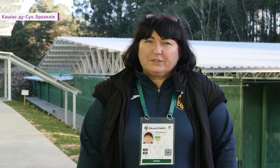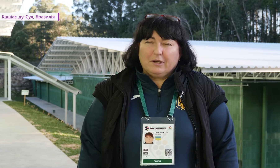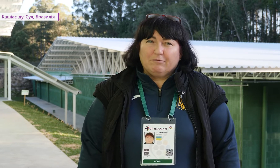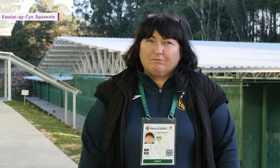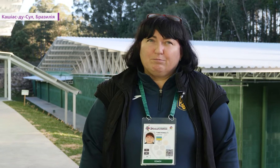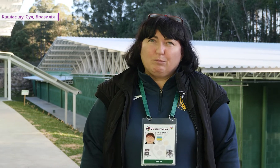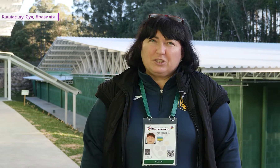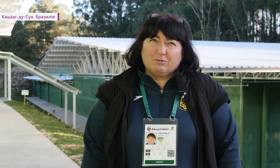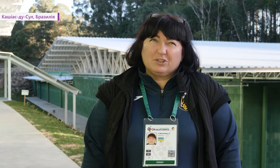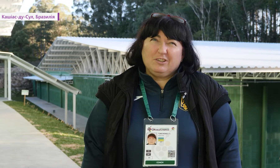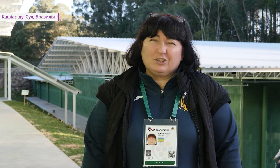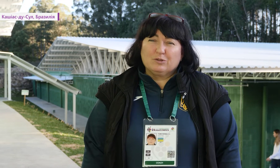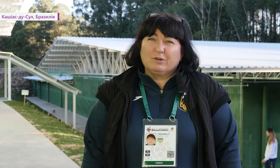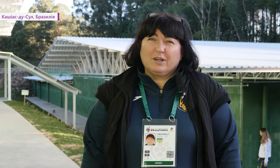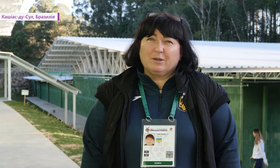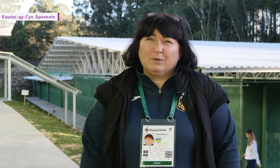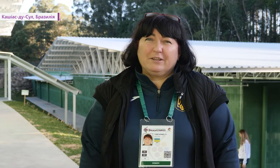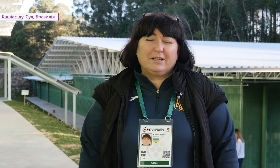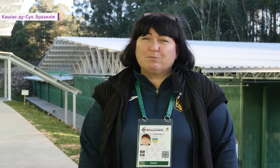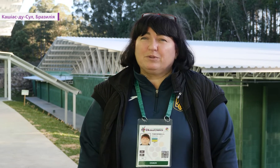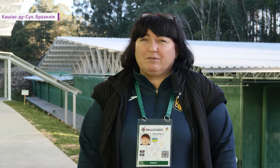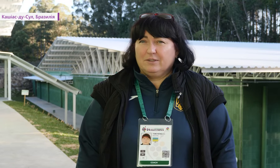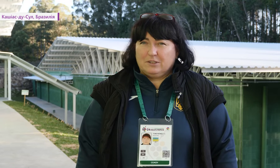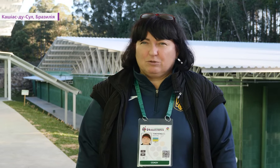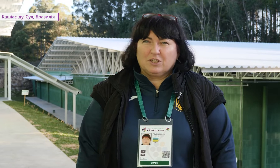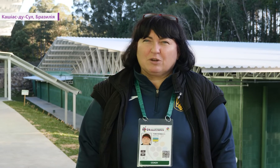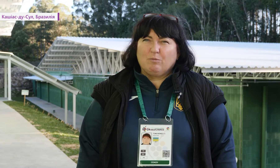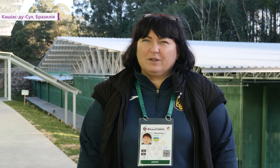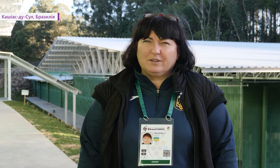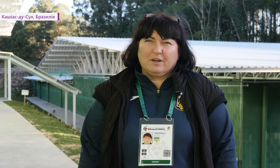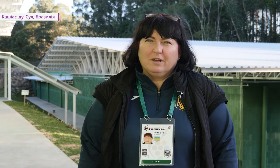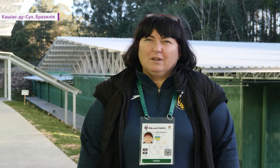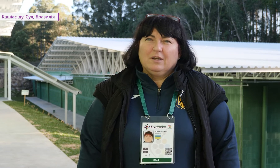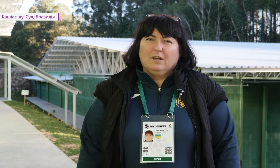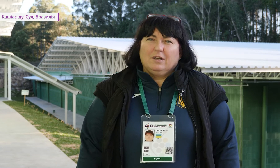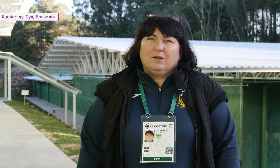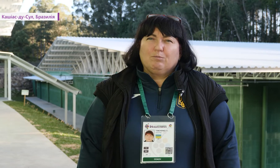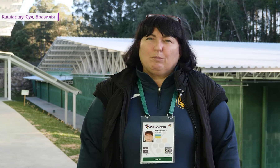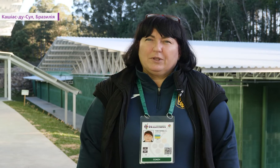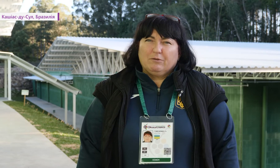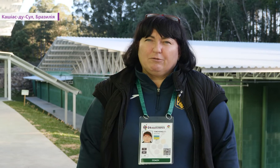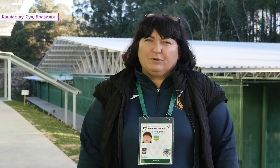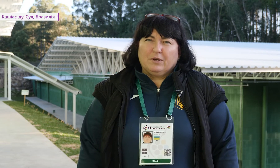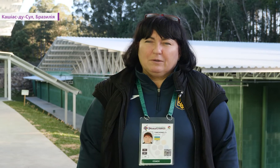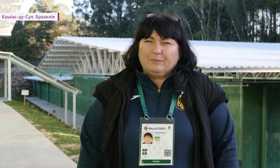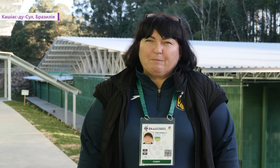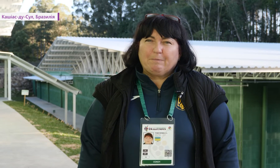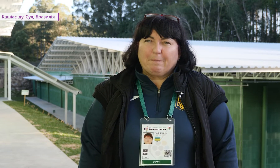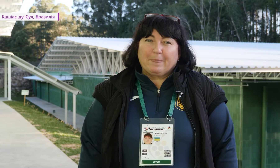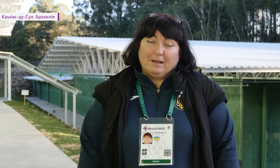пострілів, побачивши інші результати, ми не сподівалися, що наша команда попаде в фінал.